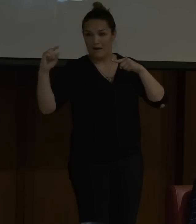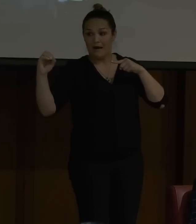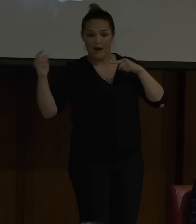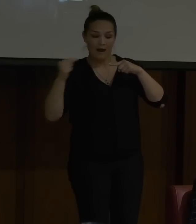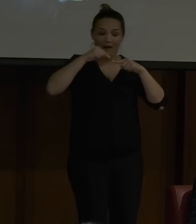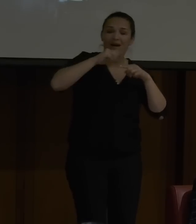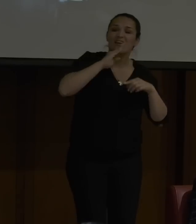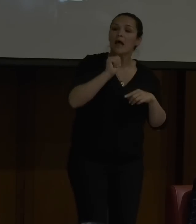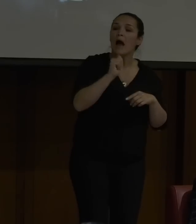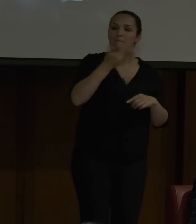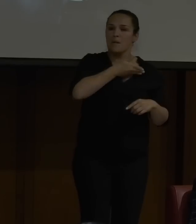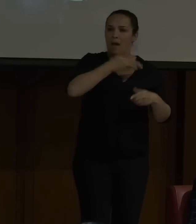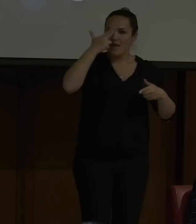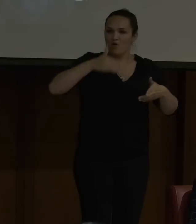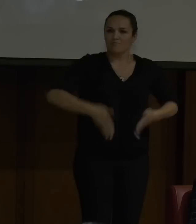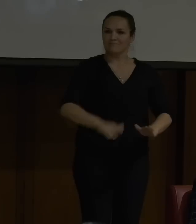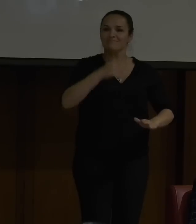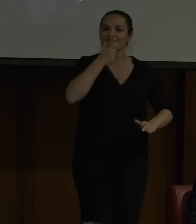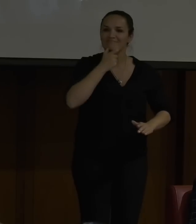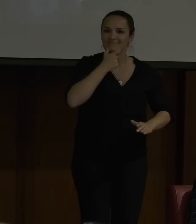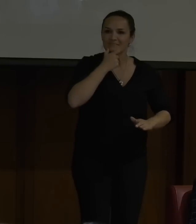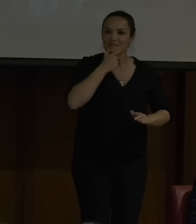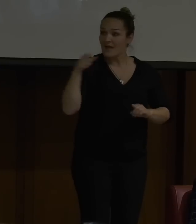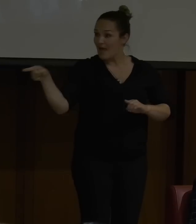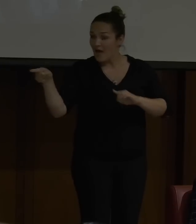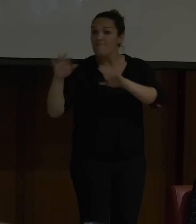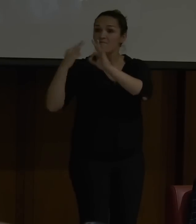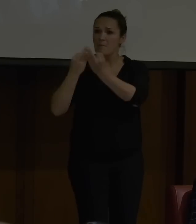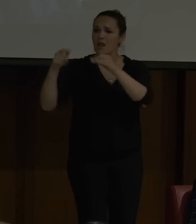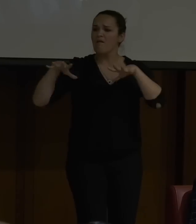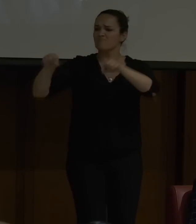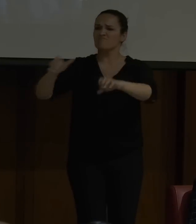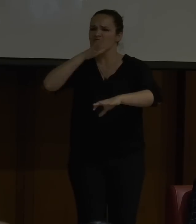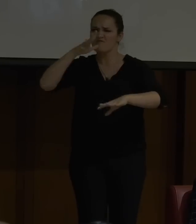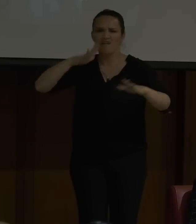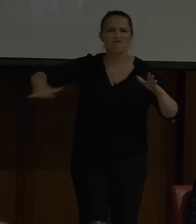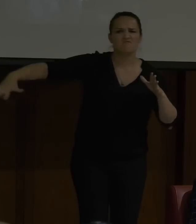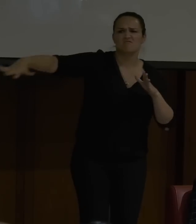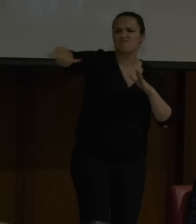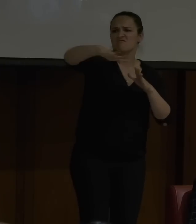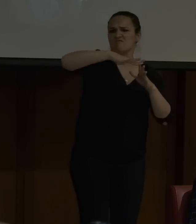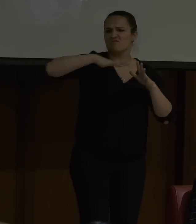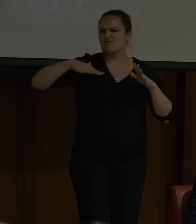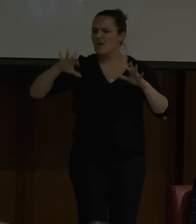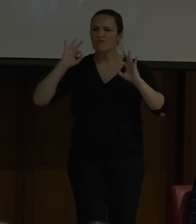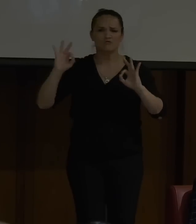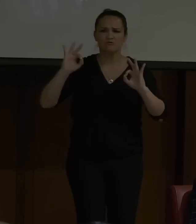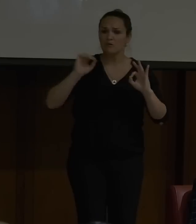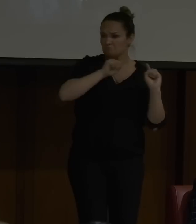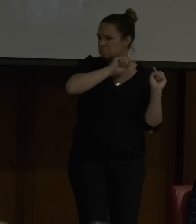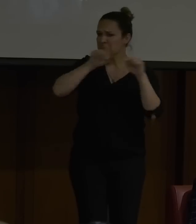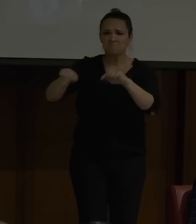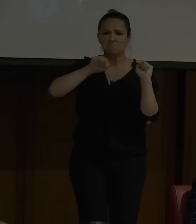Ahí estaban todos los britos y hacían siempre unas mudanzas. Las mudanzas duraron 8 días. Y Leandro se